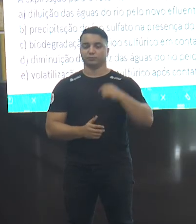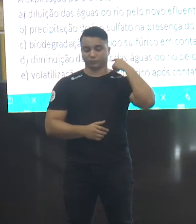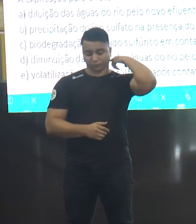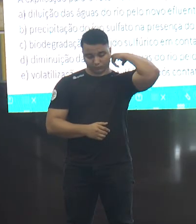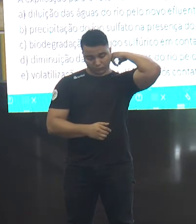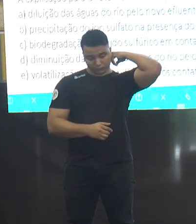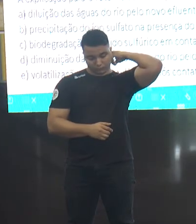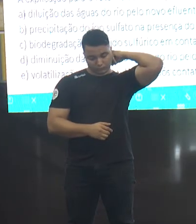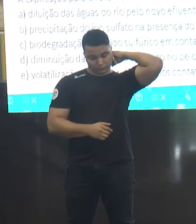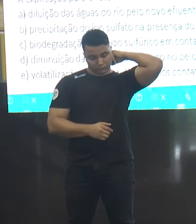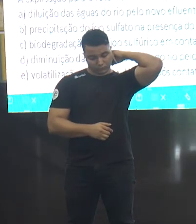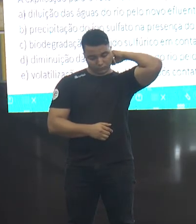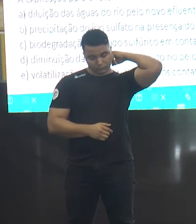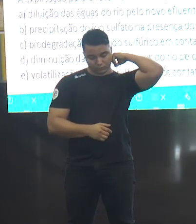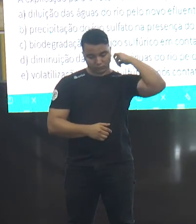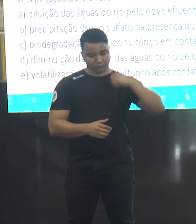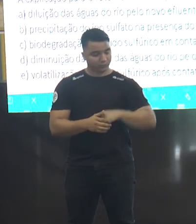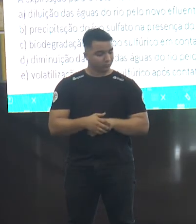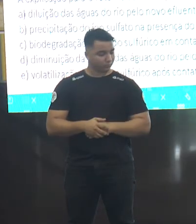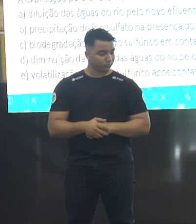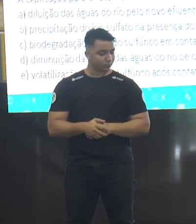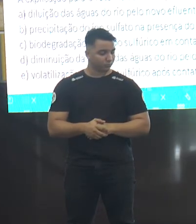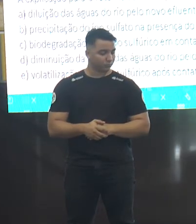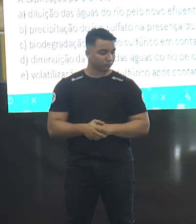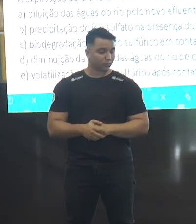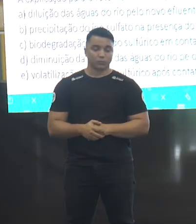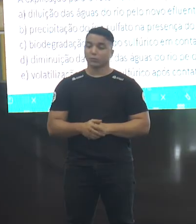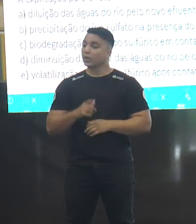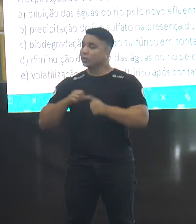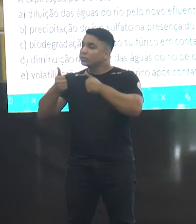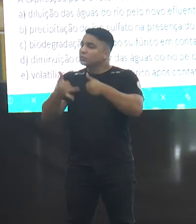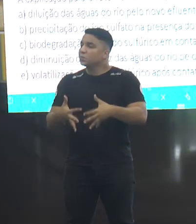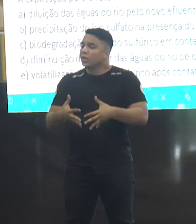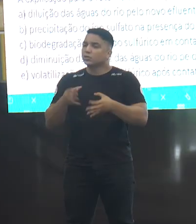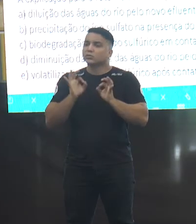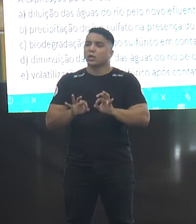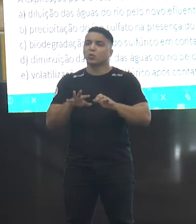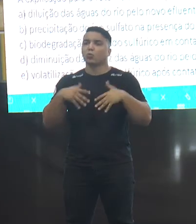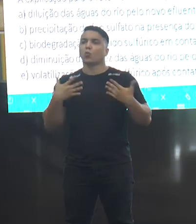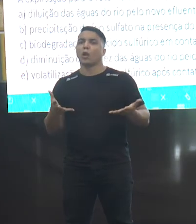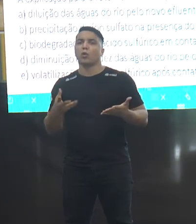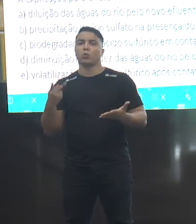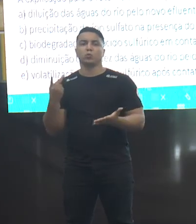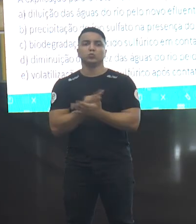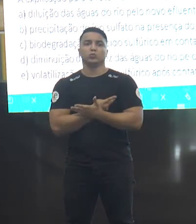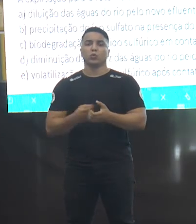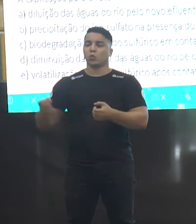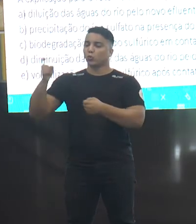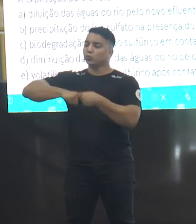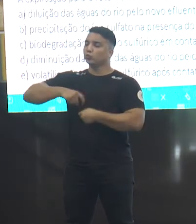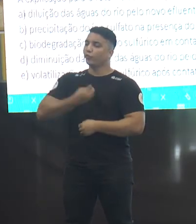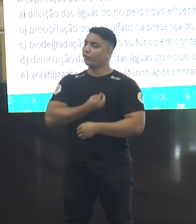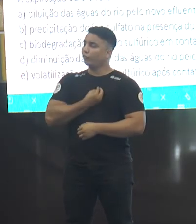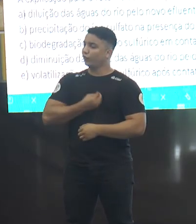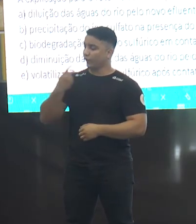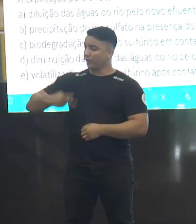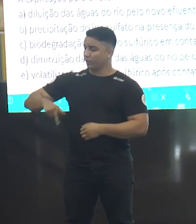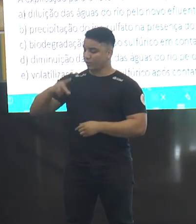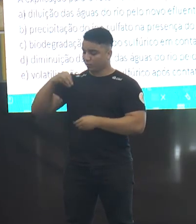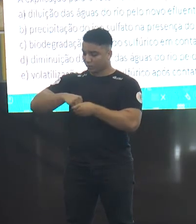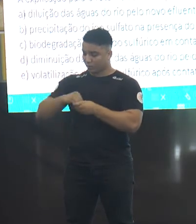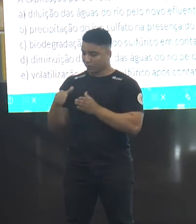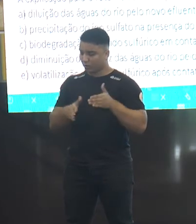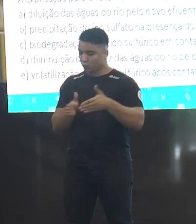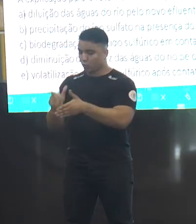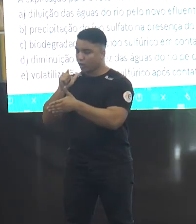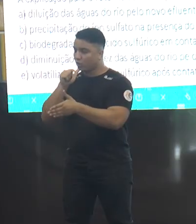Então, olhem o que foi que aconteceu. Qual é a explicação para o retorno da vida aquática